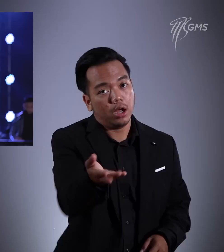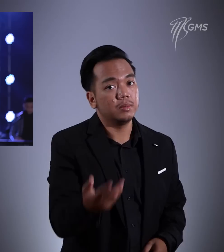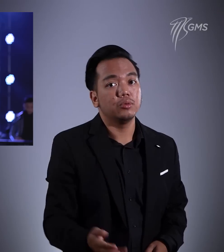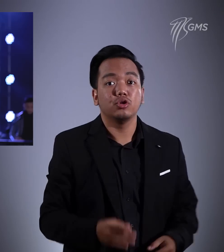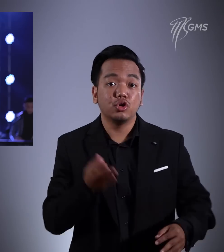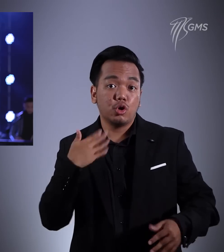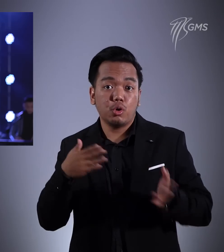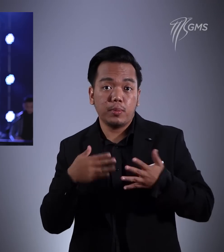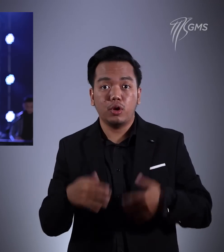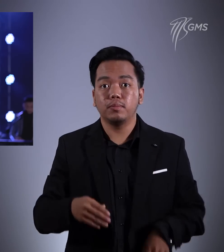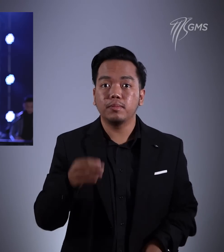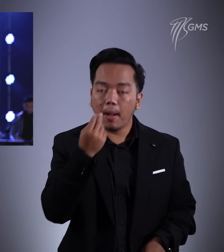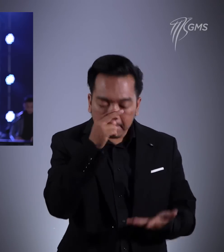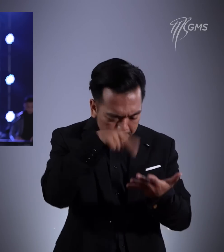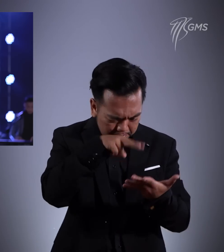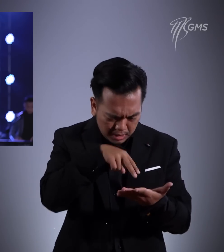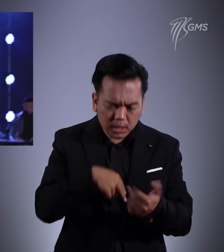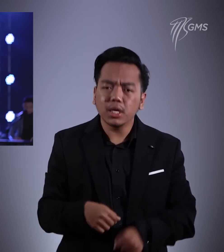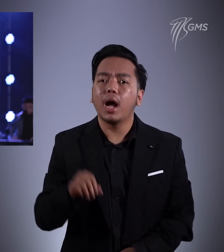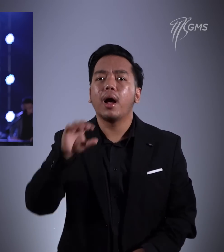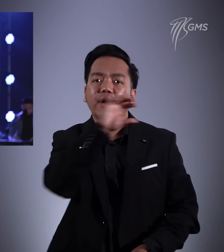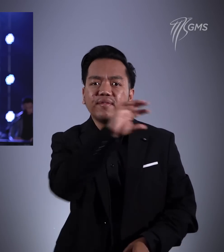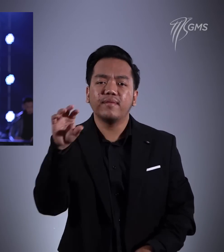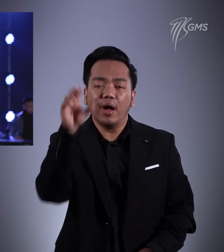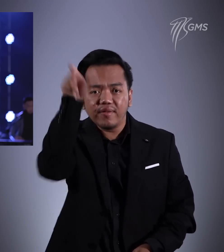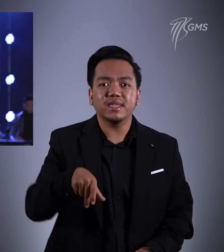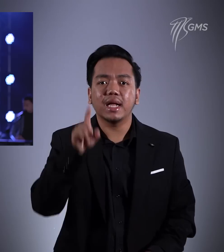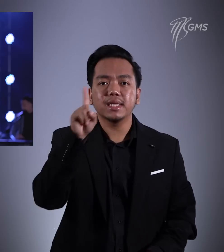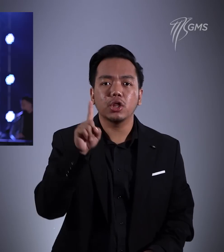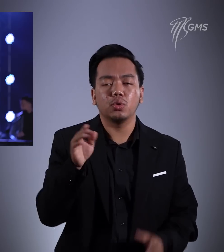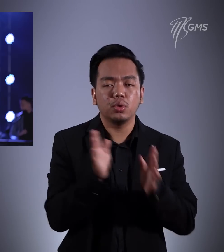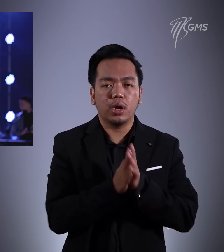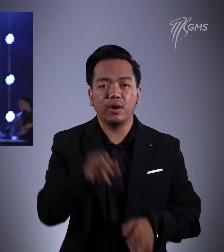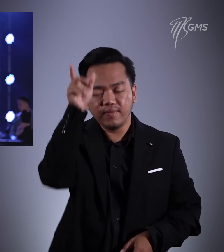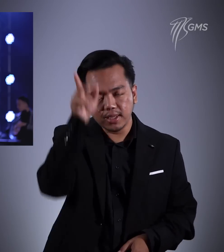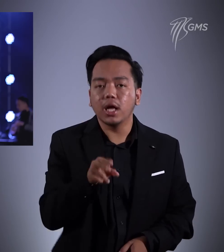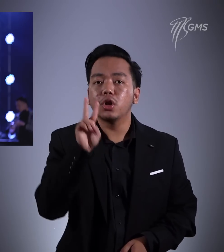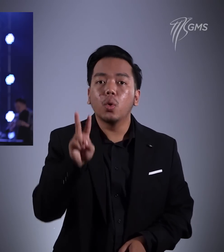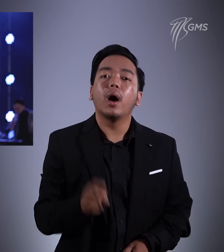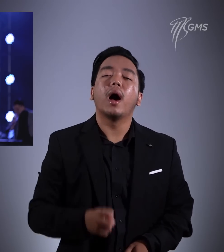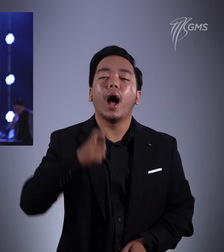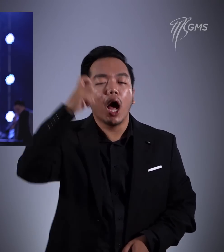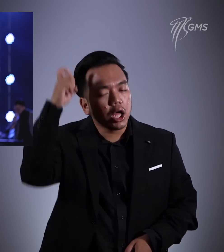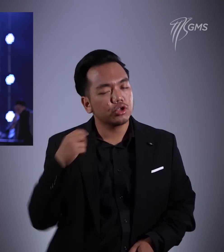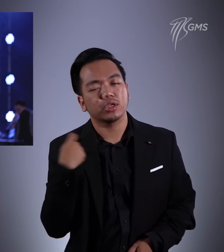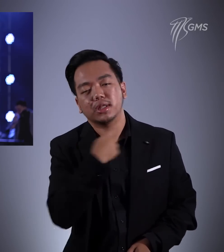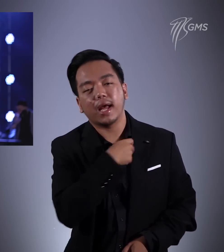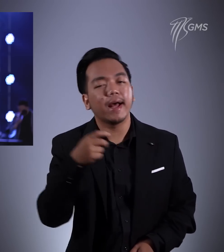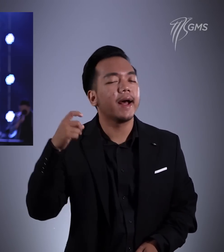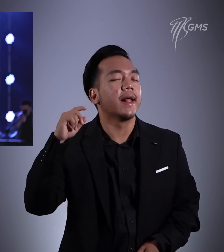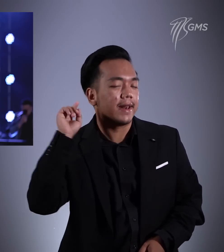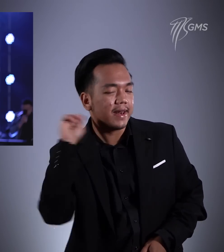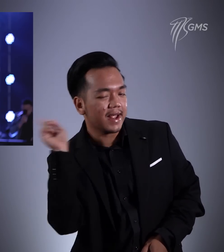menyaksikan seriannya yang pasal 1 dan pasal 2, harus didengarkan supaya penuh